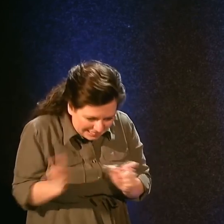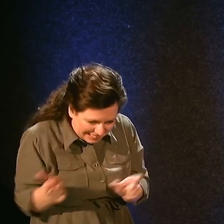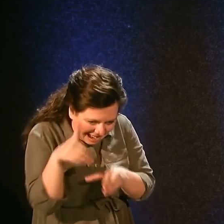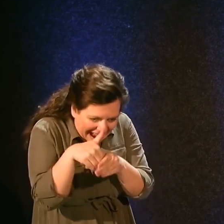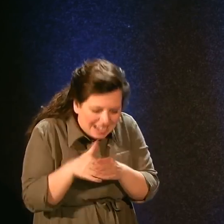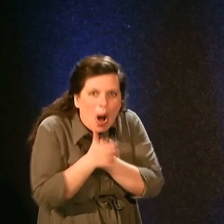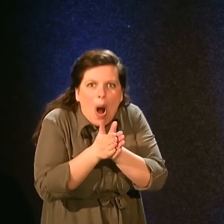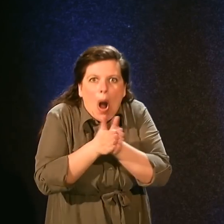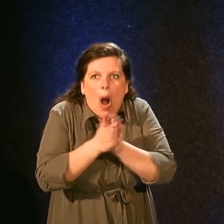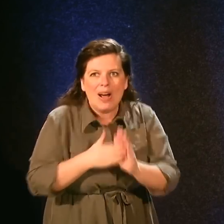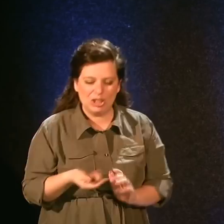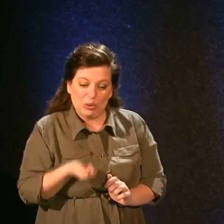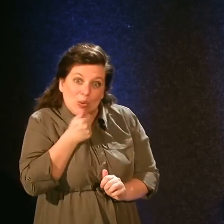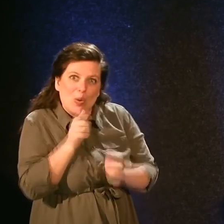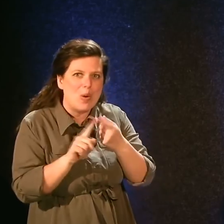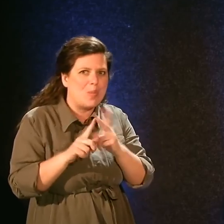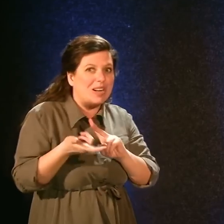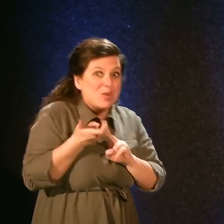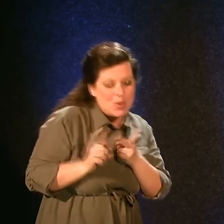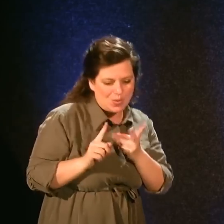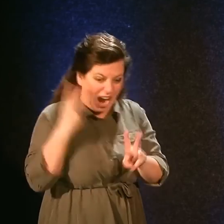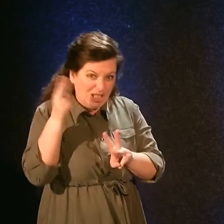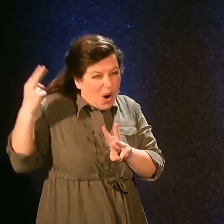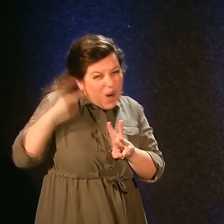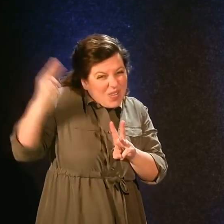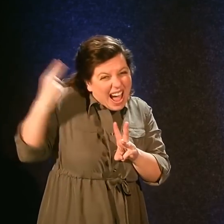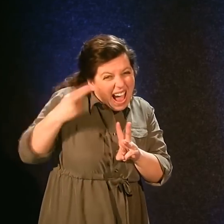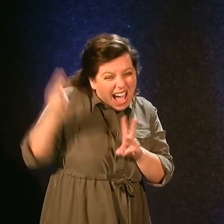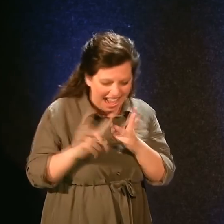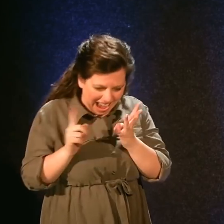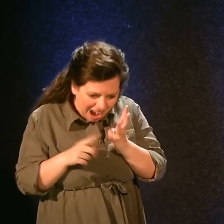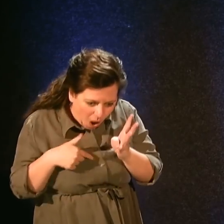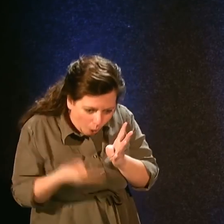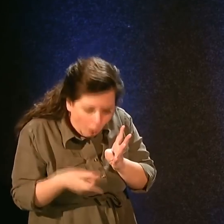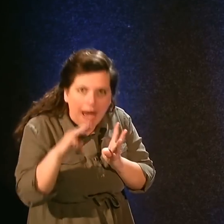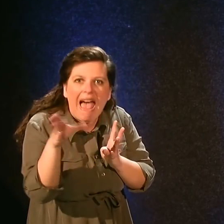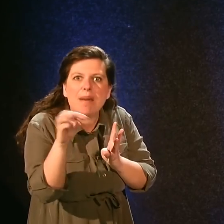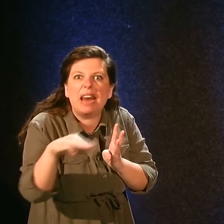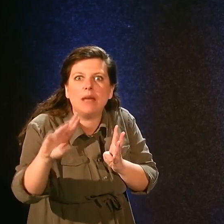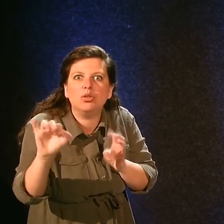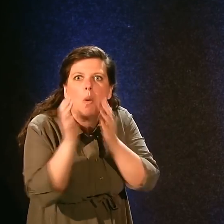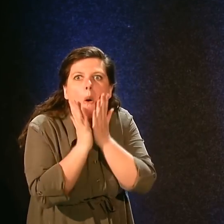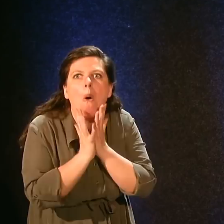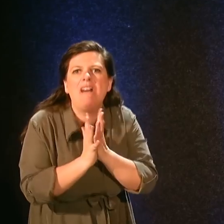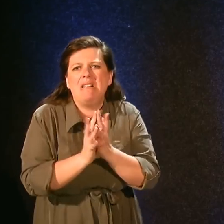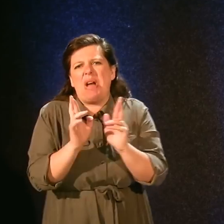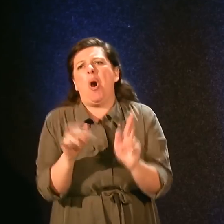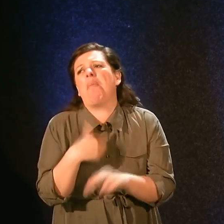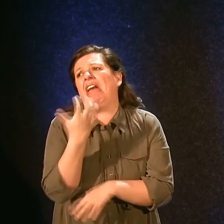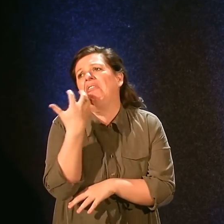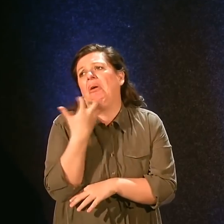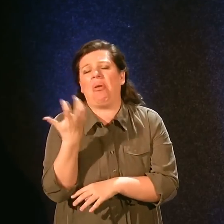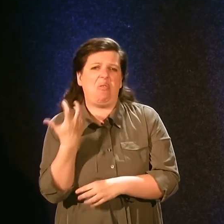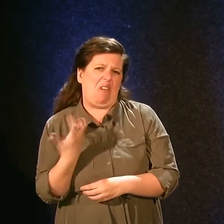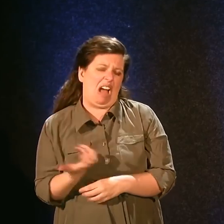dit keer. Snoep en koek en chocola en M&M's. Als het maar geen vruchten of fruit